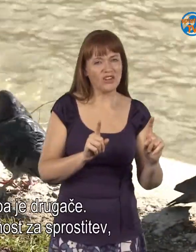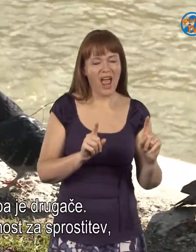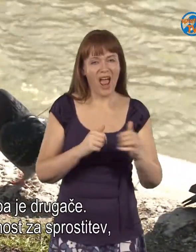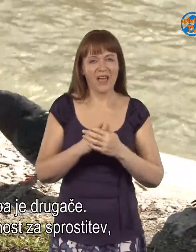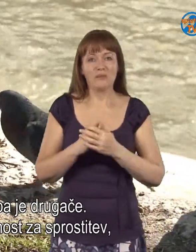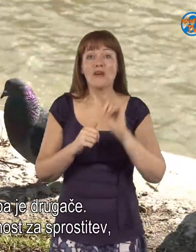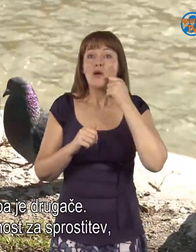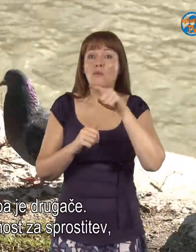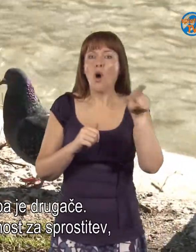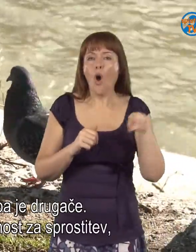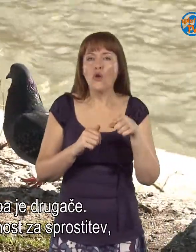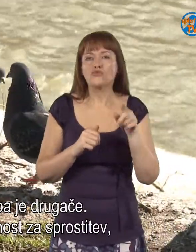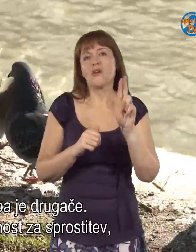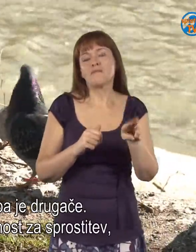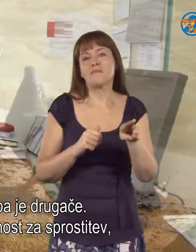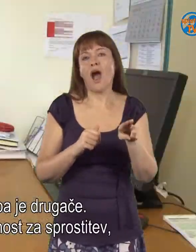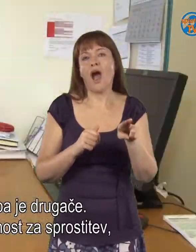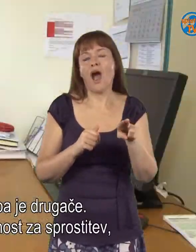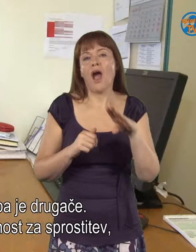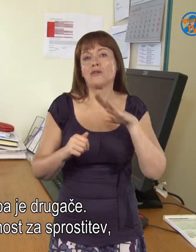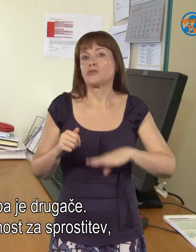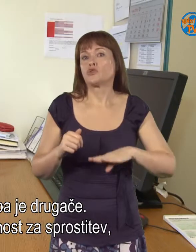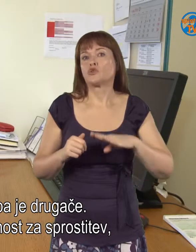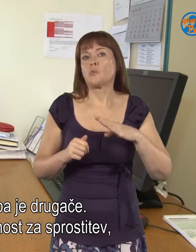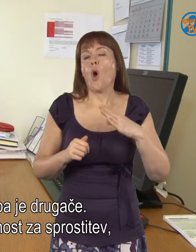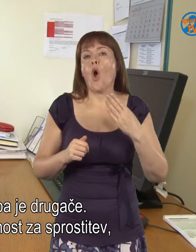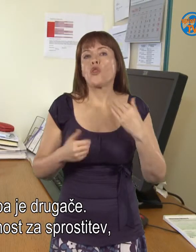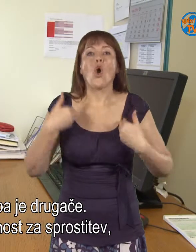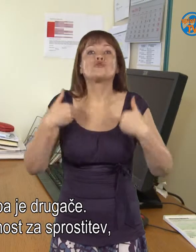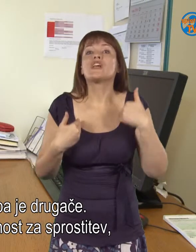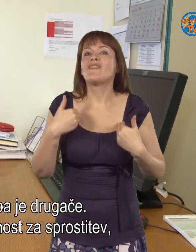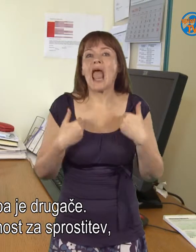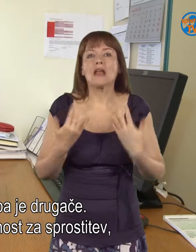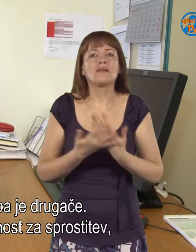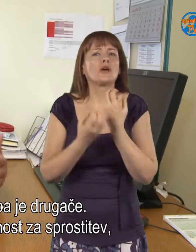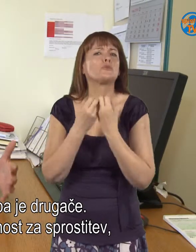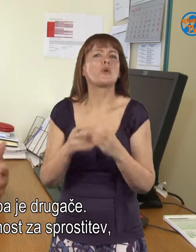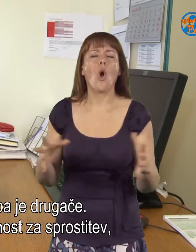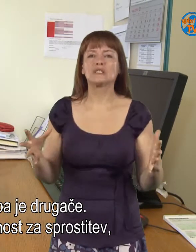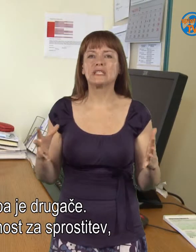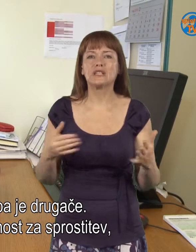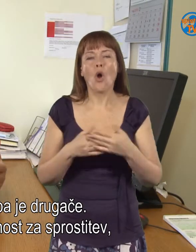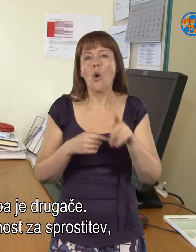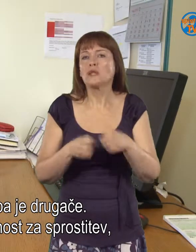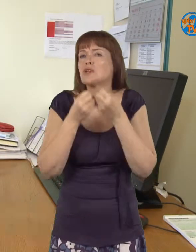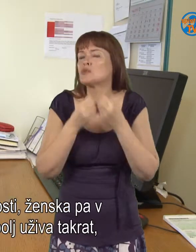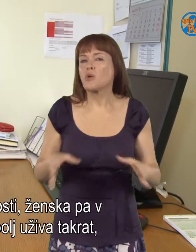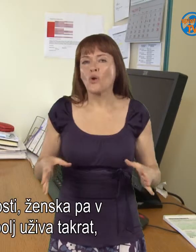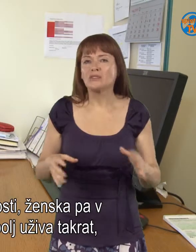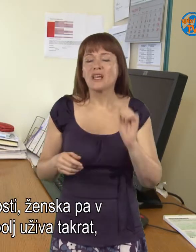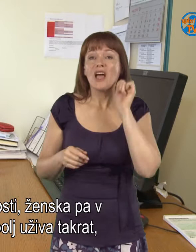drugače. Moški ima spolno življenje za sprostitev, se ob tem